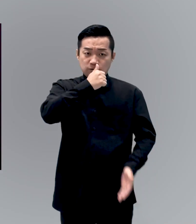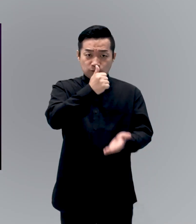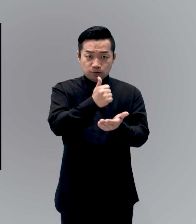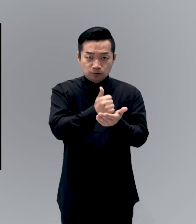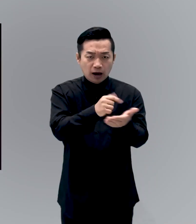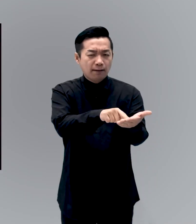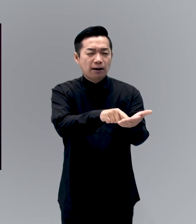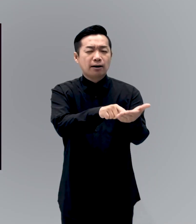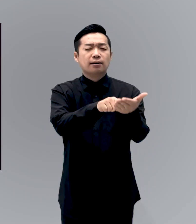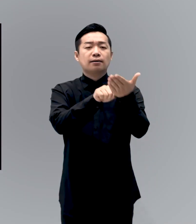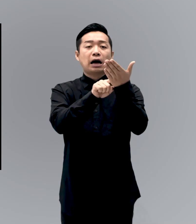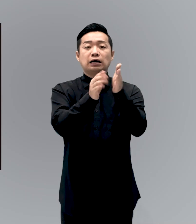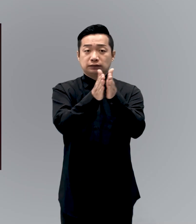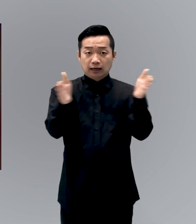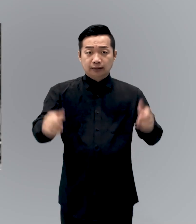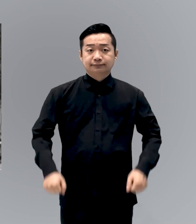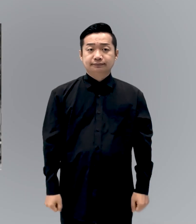매몰차게 거절했다.